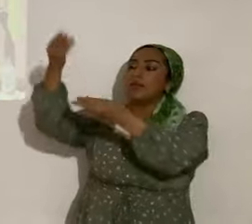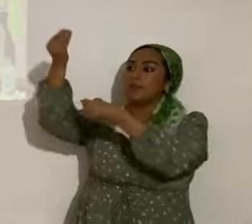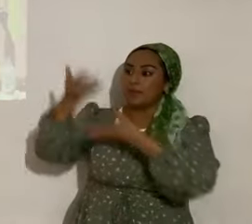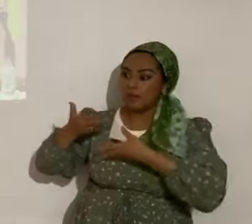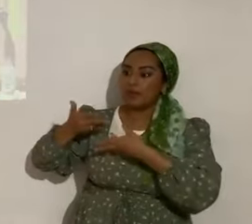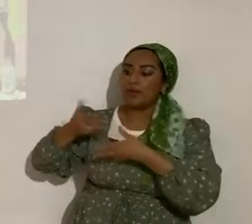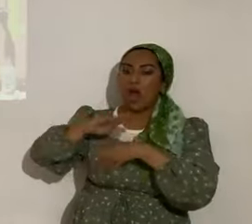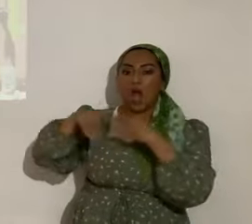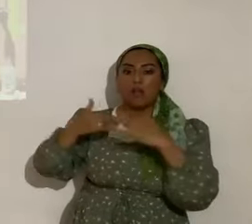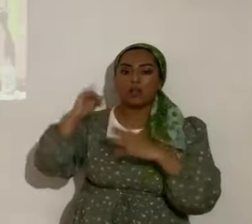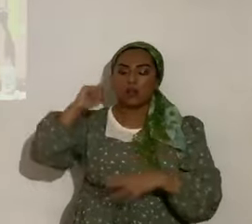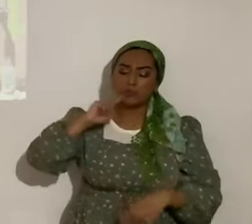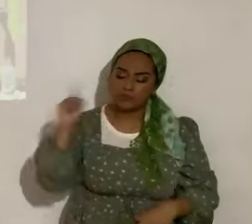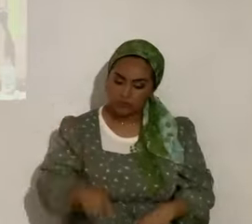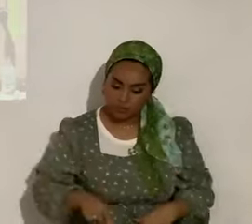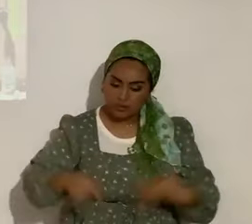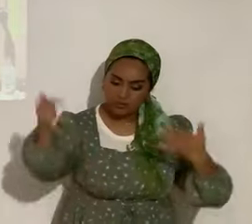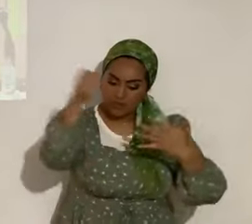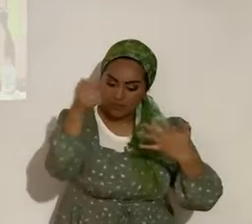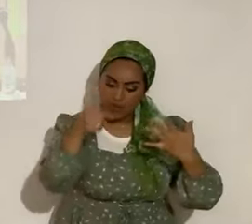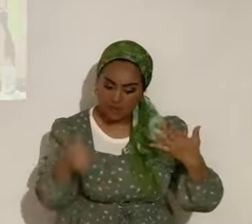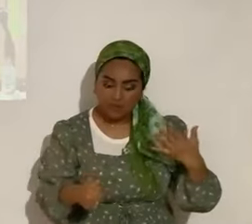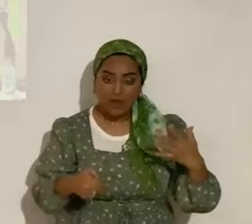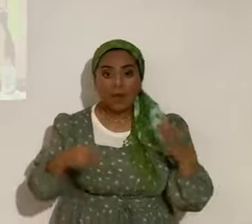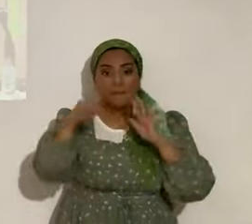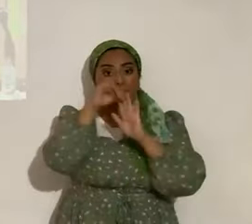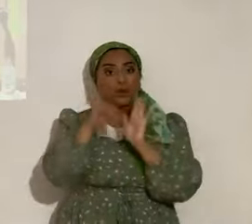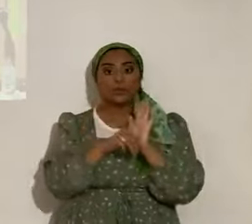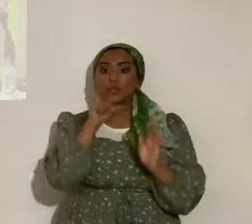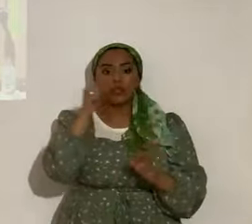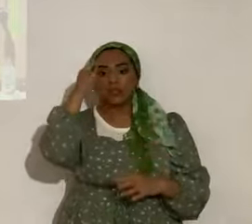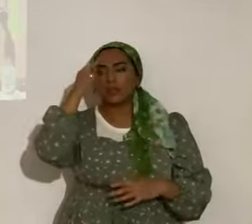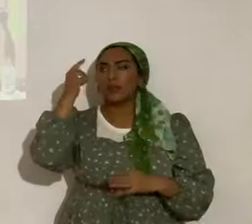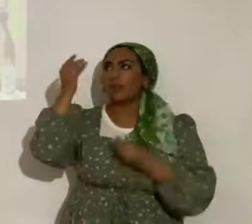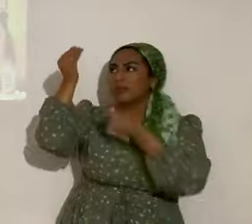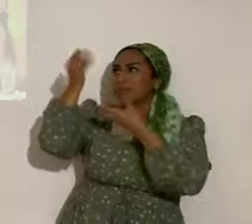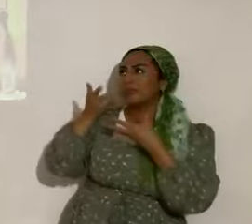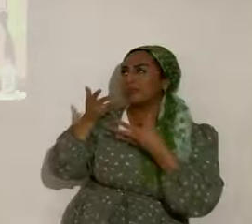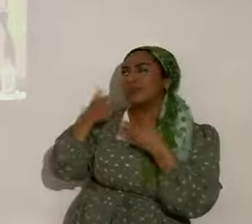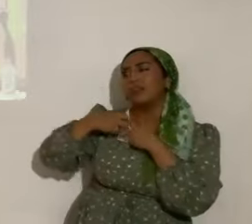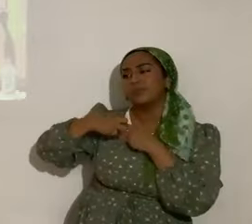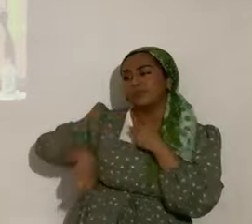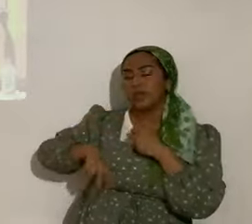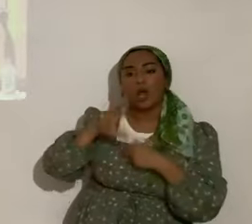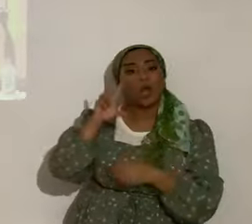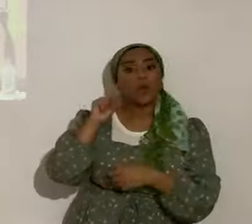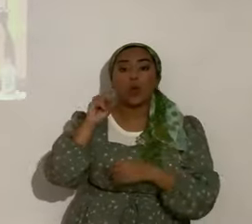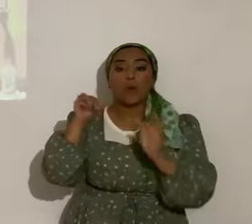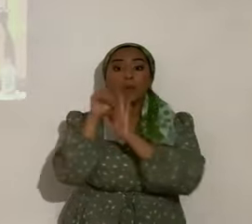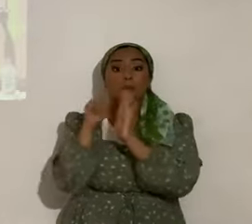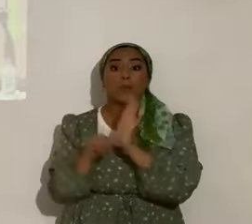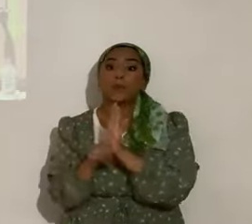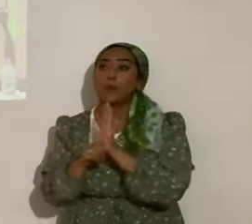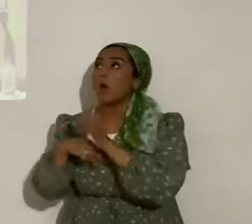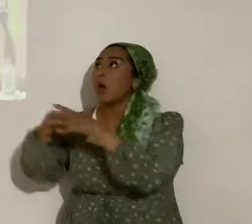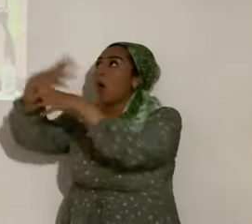allá, todo lo que el Eterno le ordenó, no lo consideró como un sacrificio, sino lo tomó como una